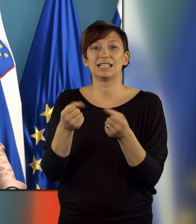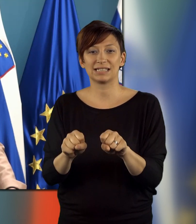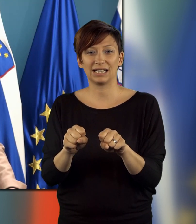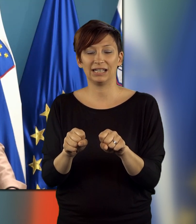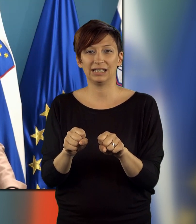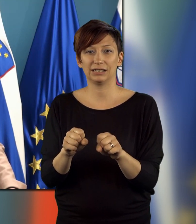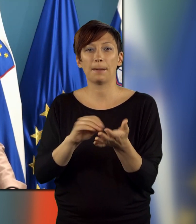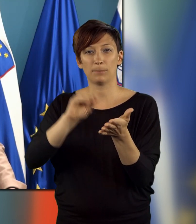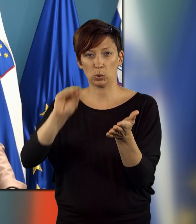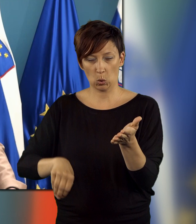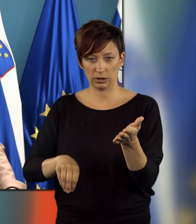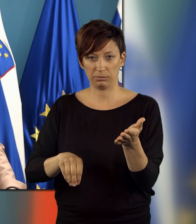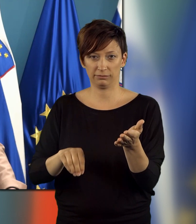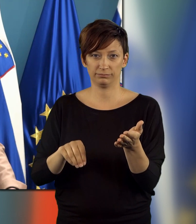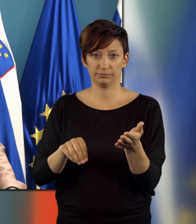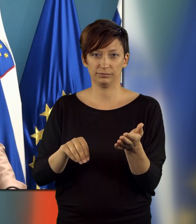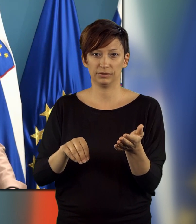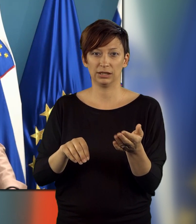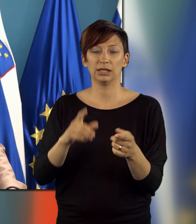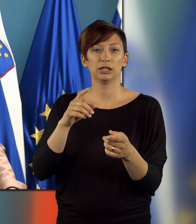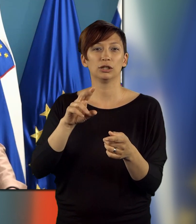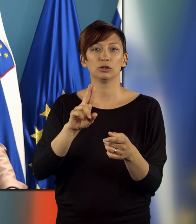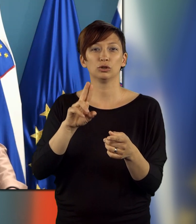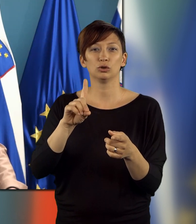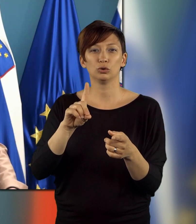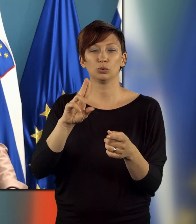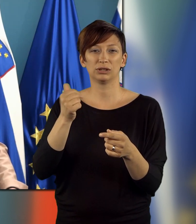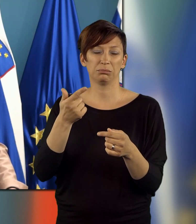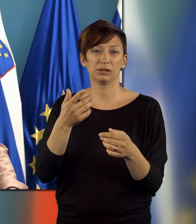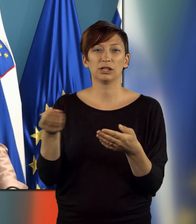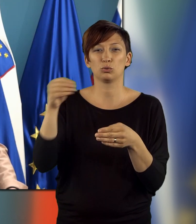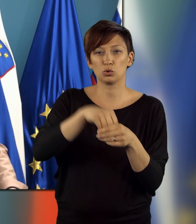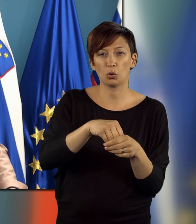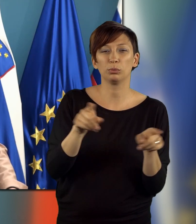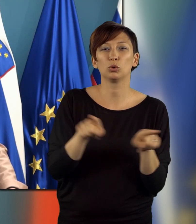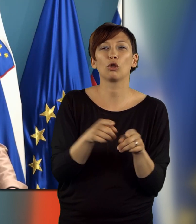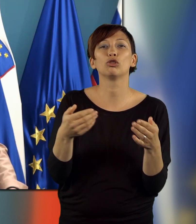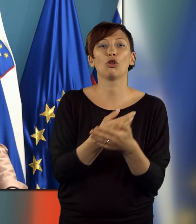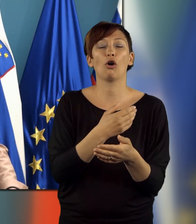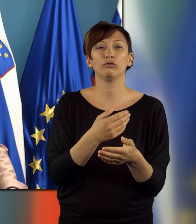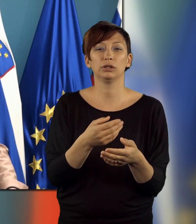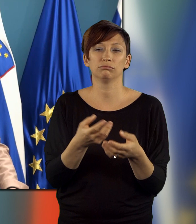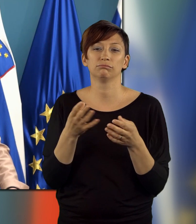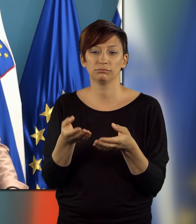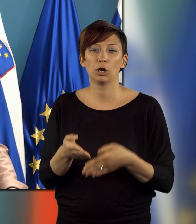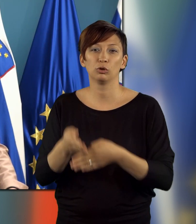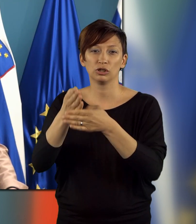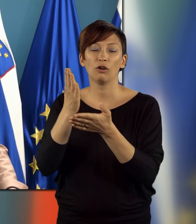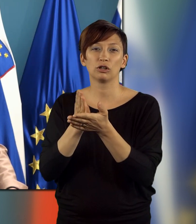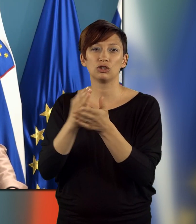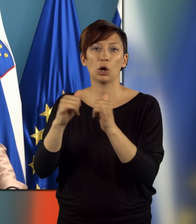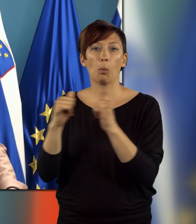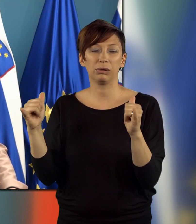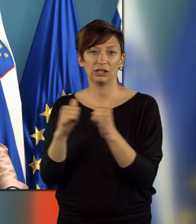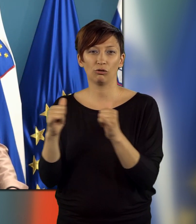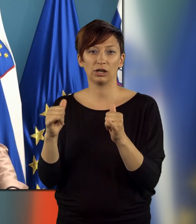sklenjene pogodbe. In DUTB je vstopil kot novi upnik v že